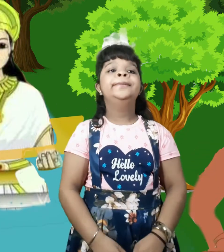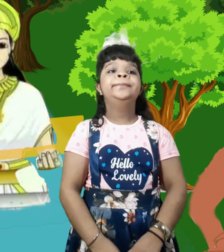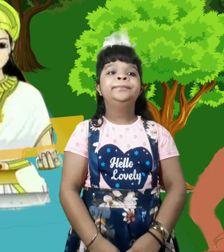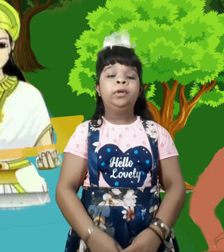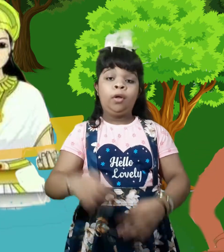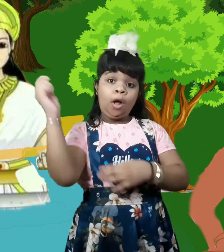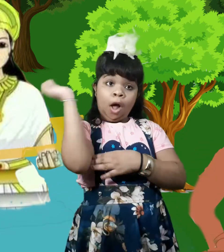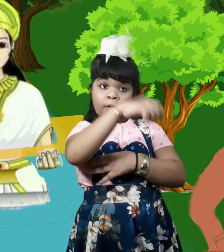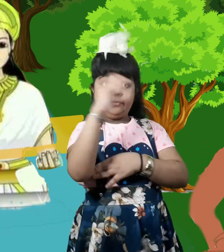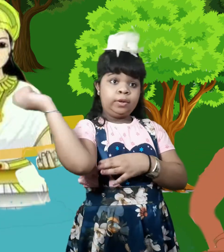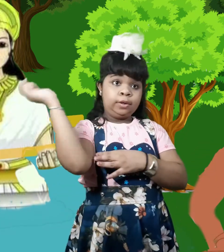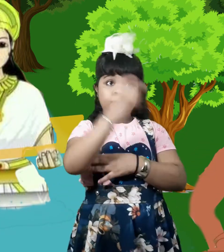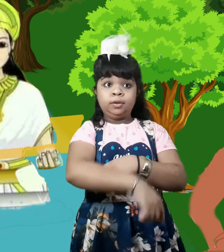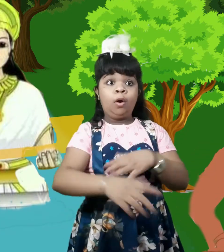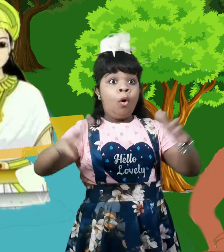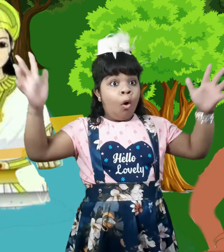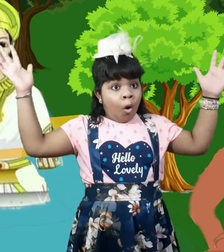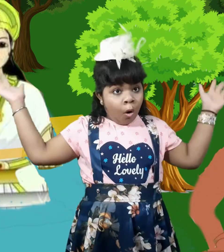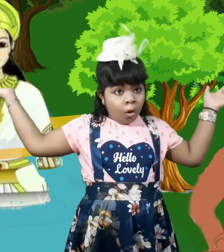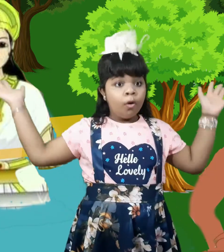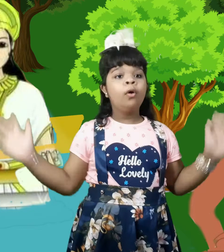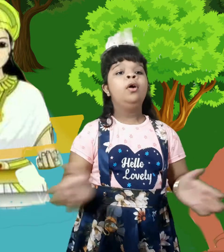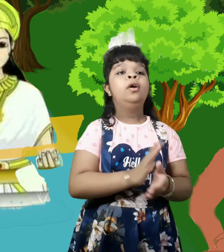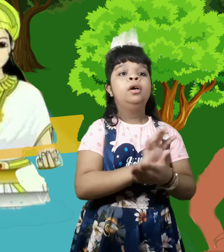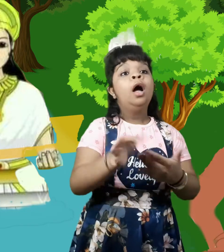लक्कड़हारा बहुत ही ईमानदार था।